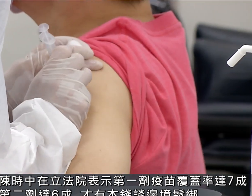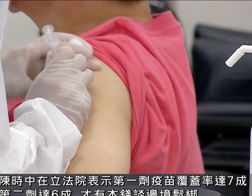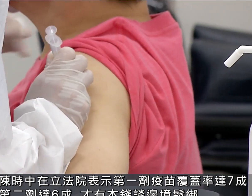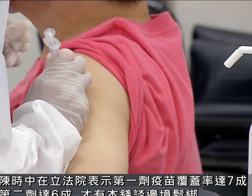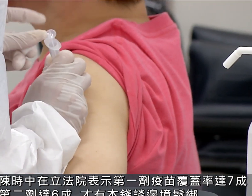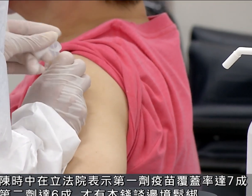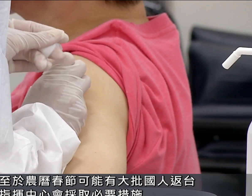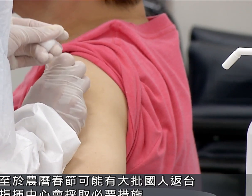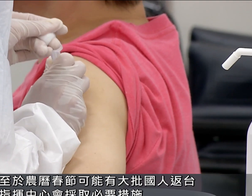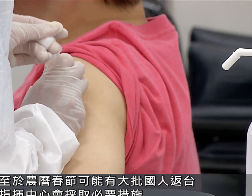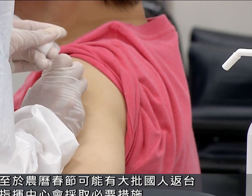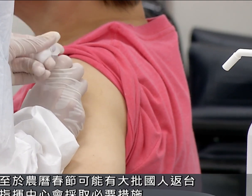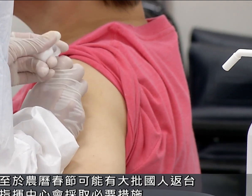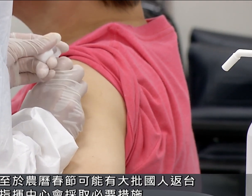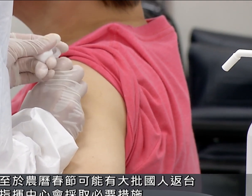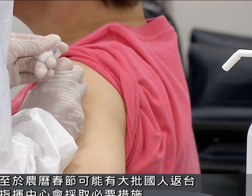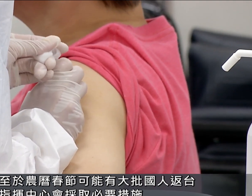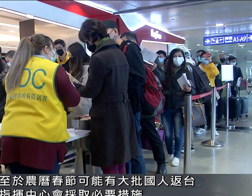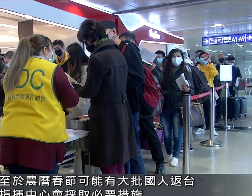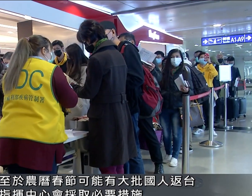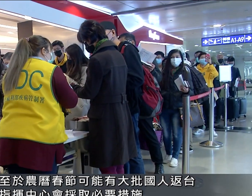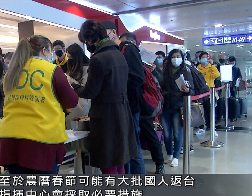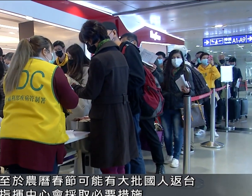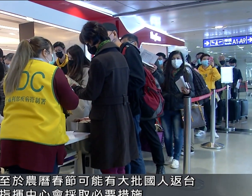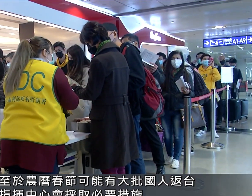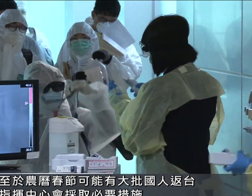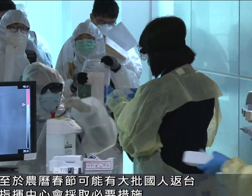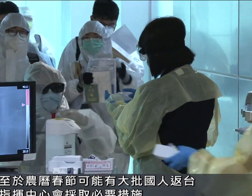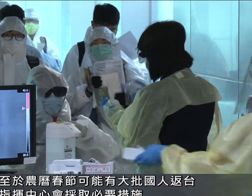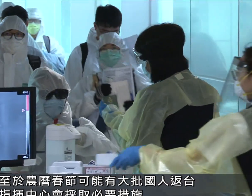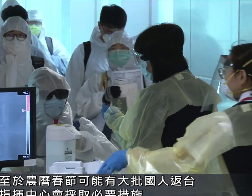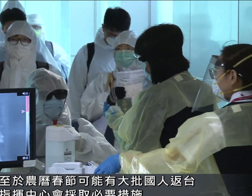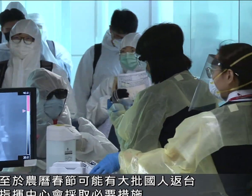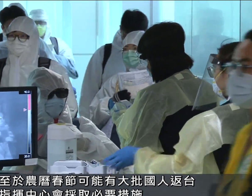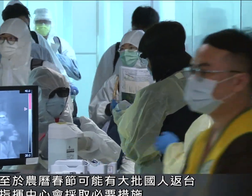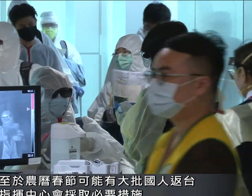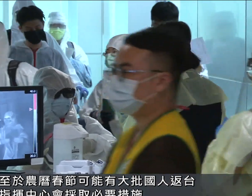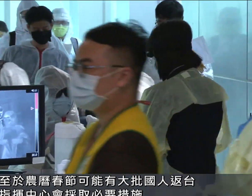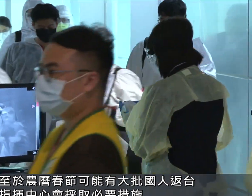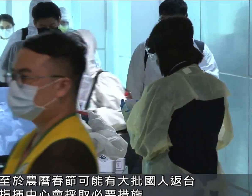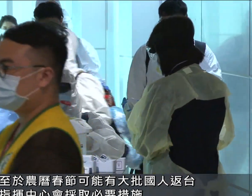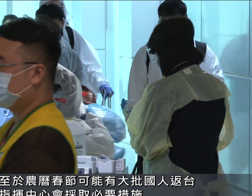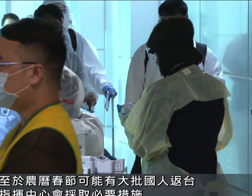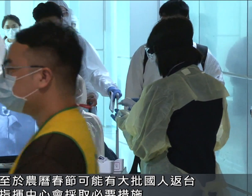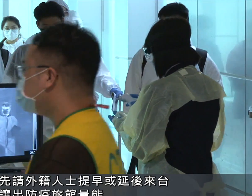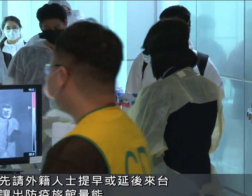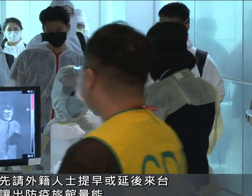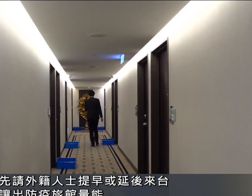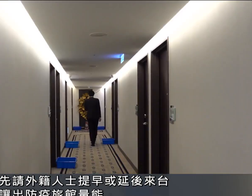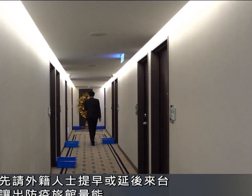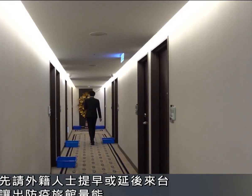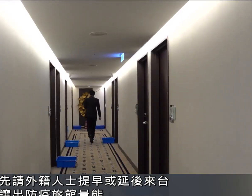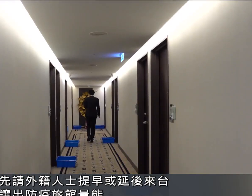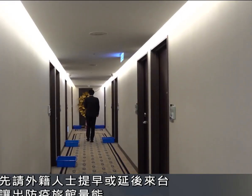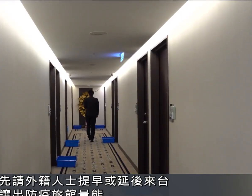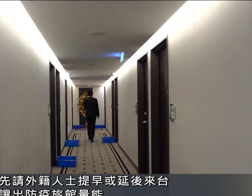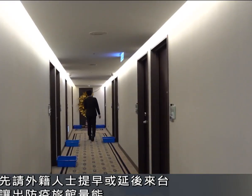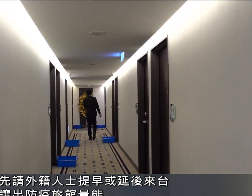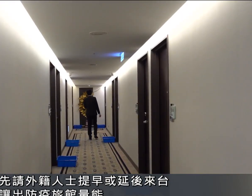境松绑。至于农历春节可能有大批国人返台，指挥中心会采取必要措施，先请外籍人士提早或